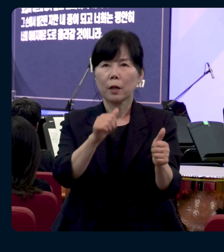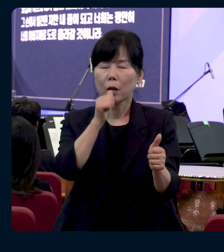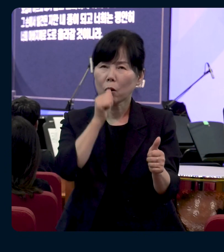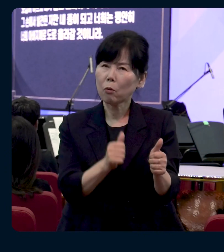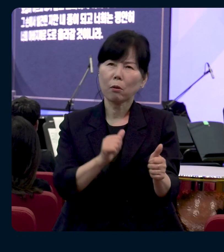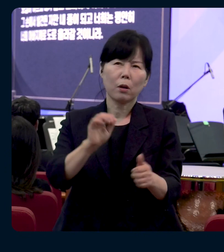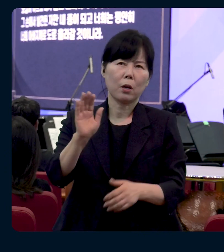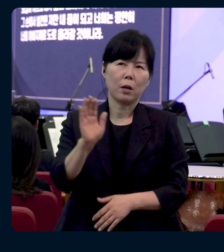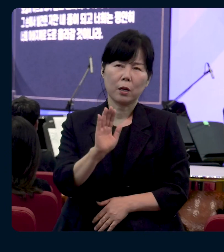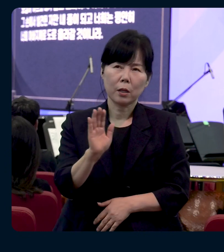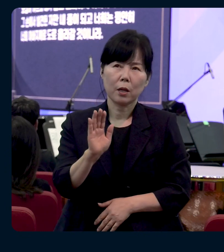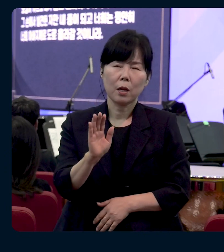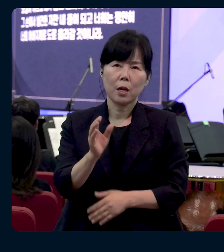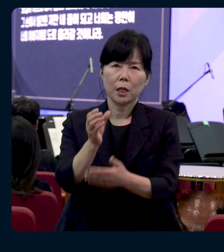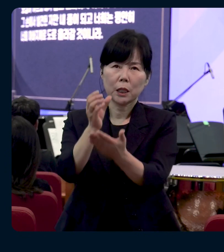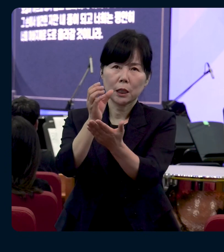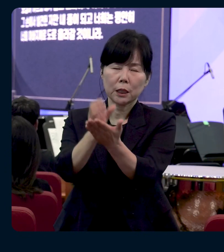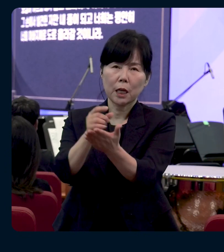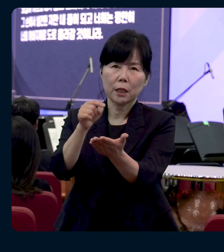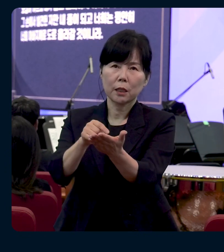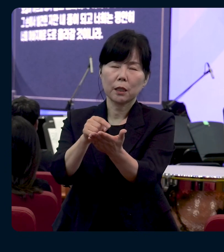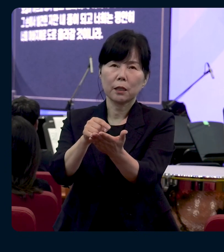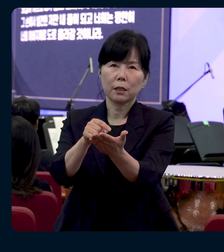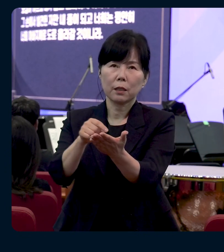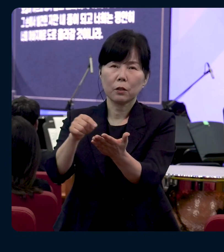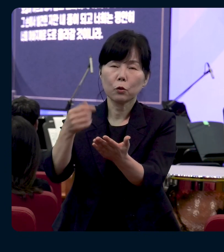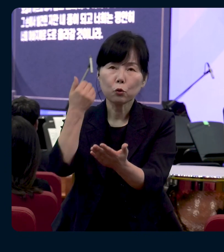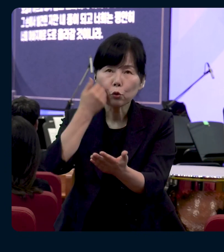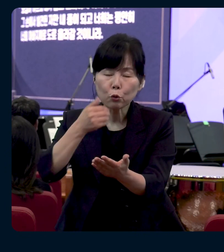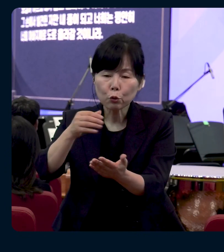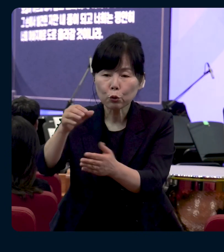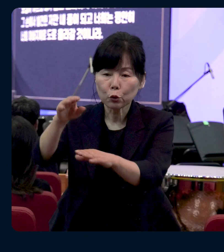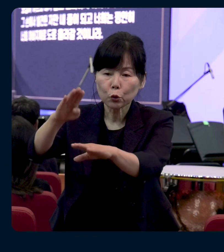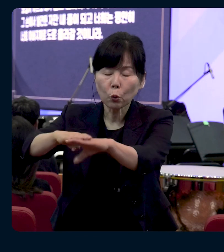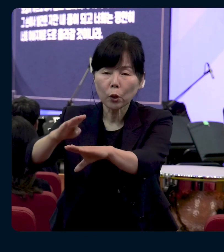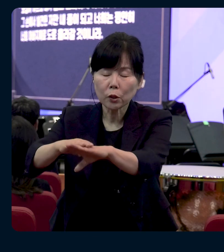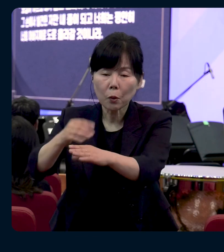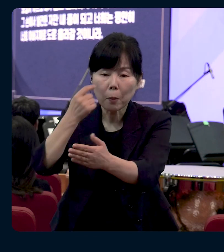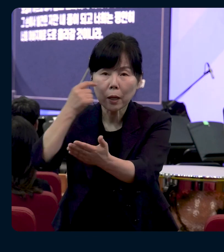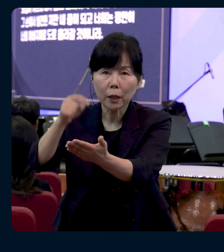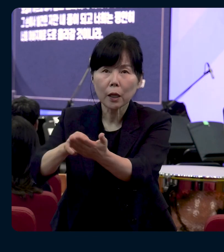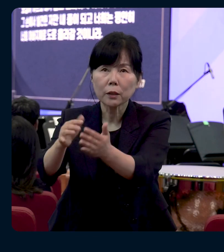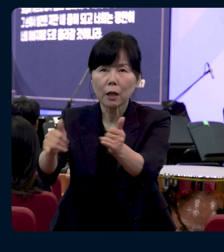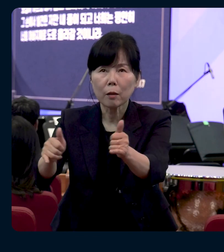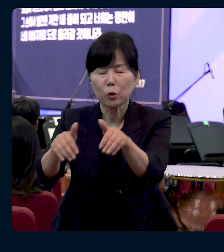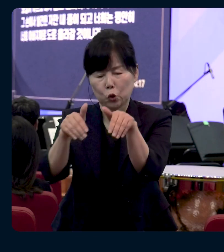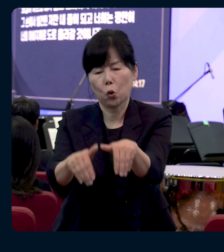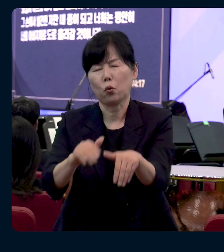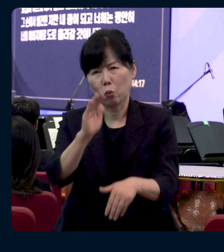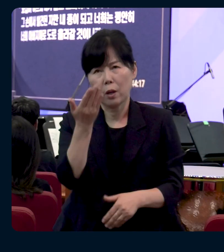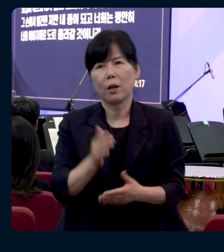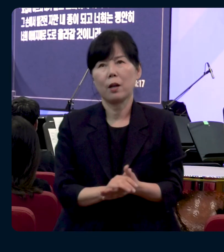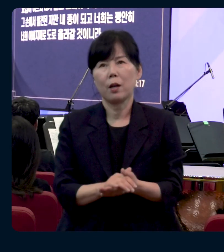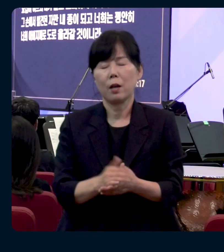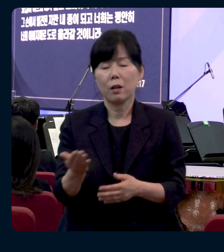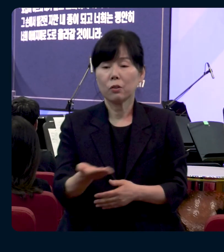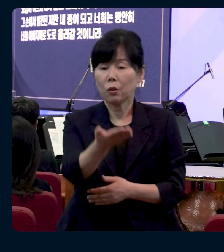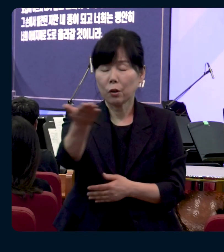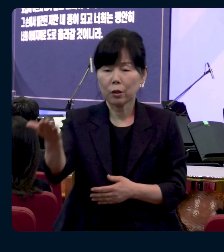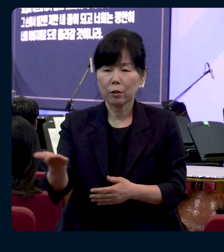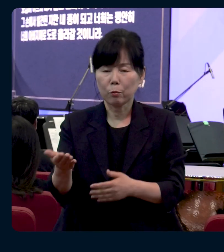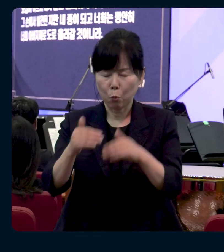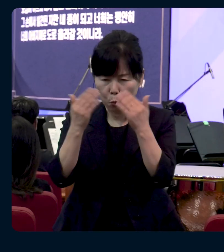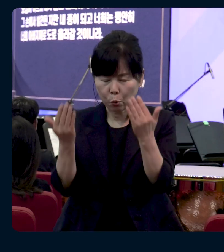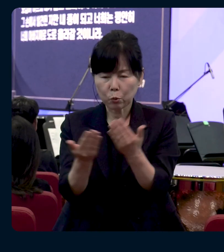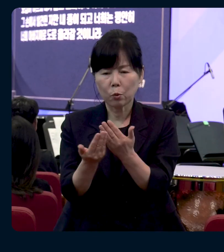내가 결코 그리하지 아니하리라. 잔이 그 손에서 발견된 자만 내 종이 되고 너희는 평안히 너희